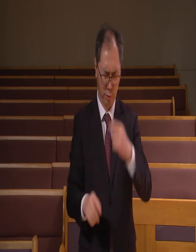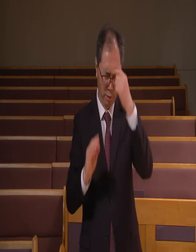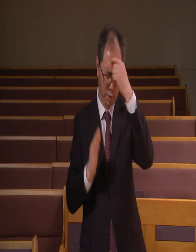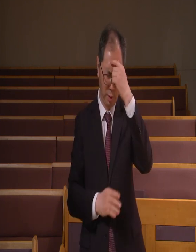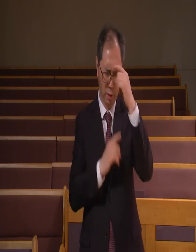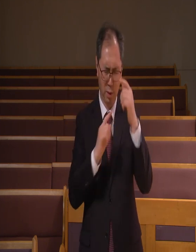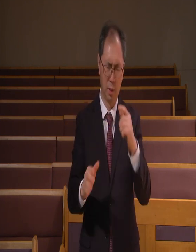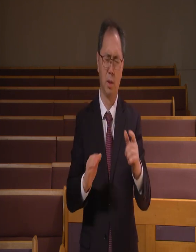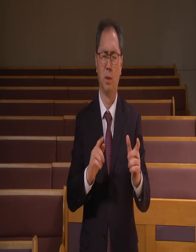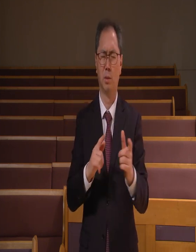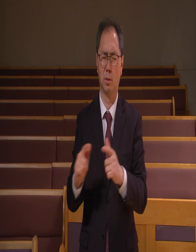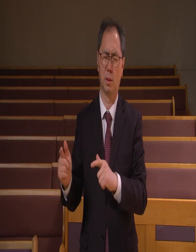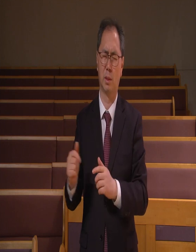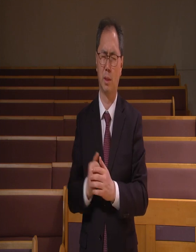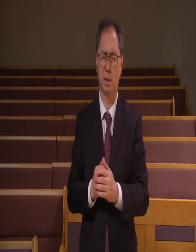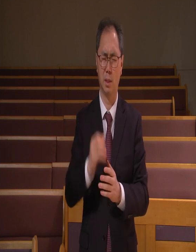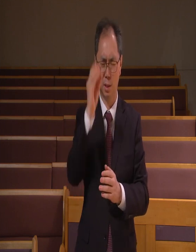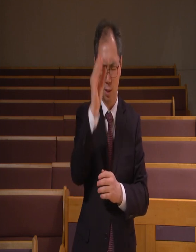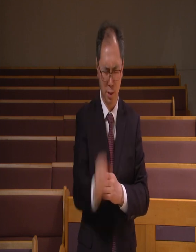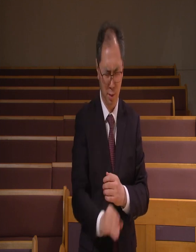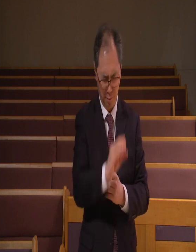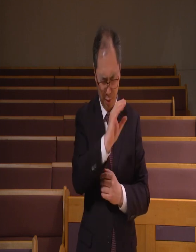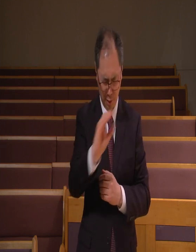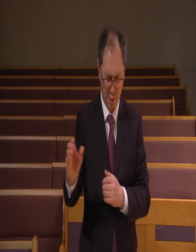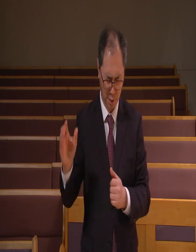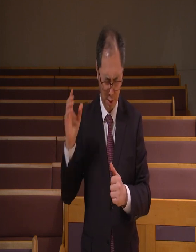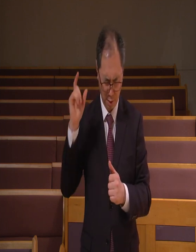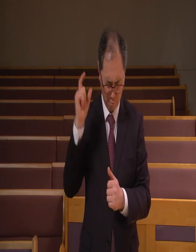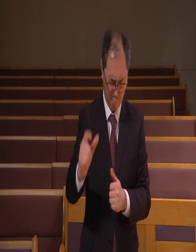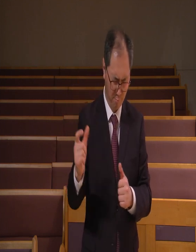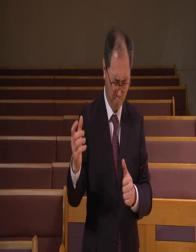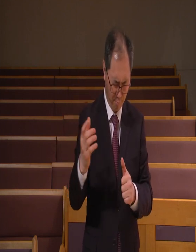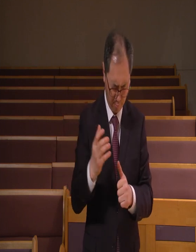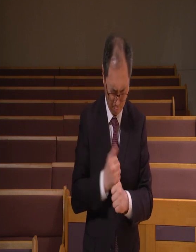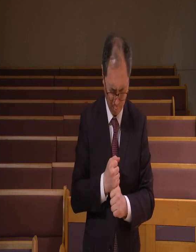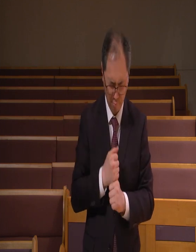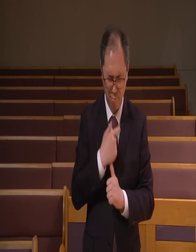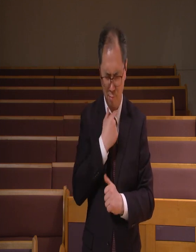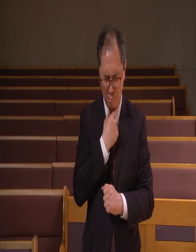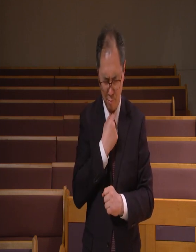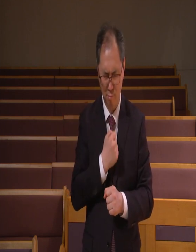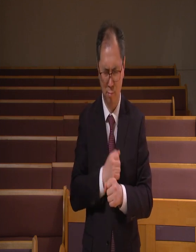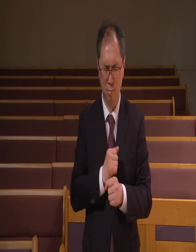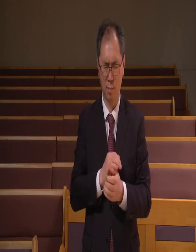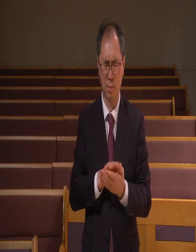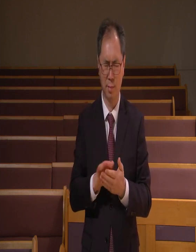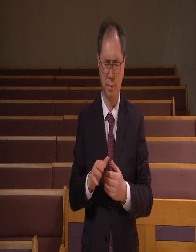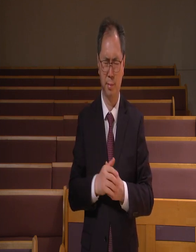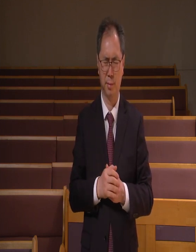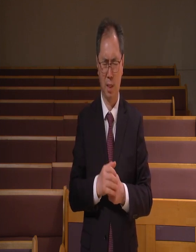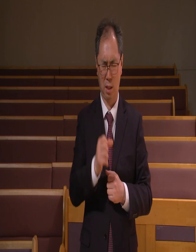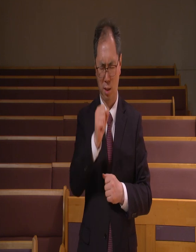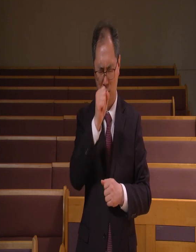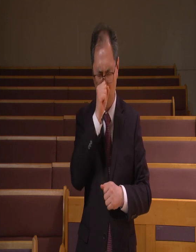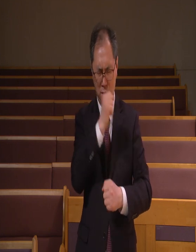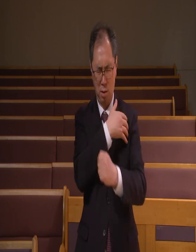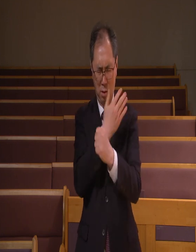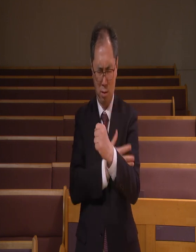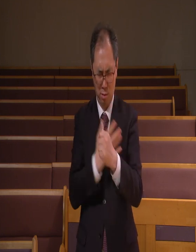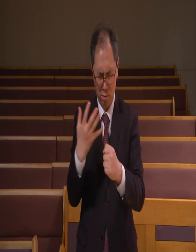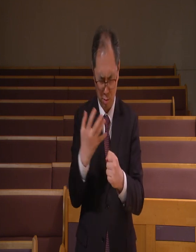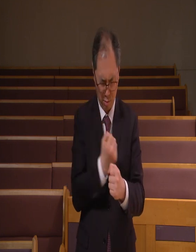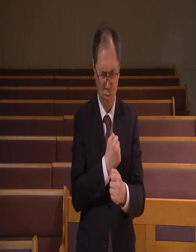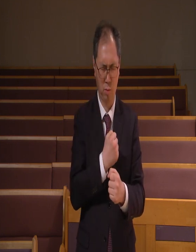10명의 제자들처럼 멀찍이 따라갈 수 있지만 그러나 하나님 아버지 우리는 어서 우리의 마음을 돌이키며 이 여인들과